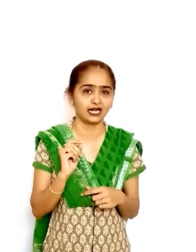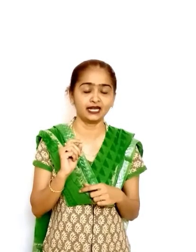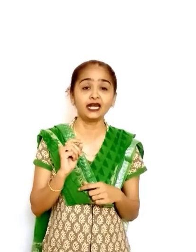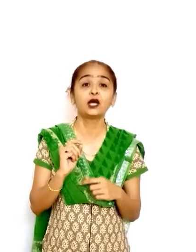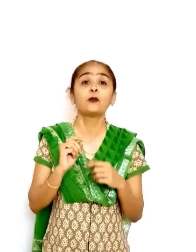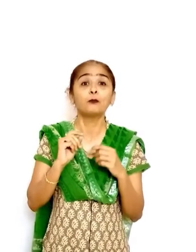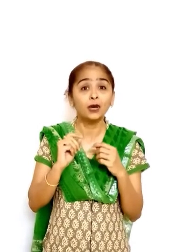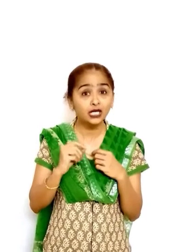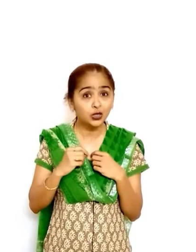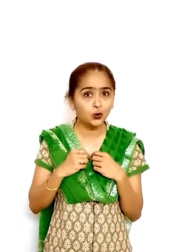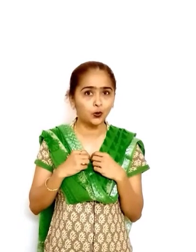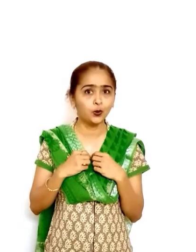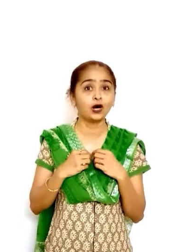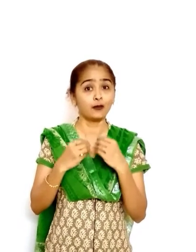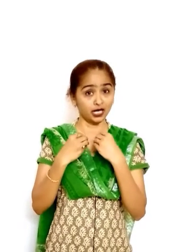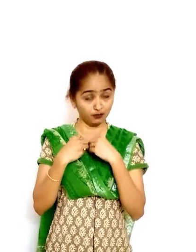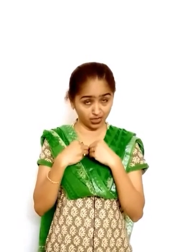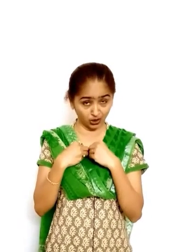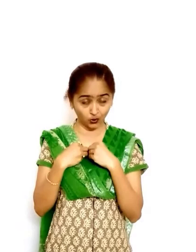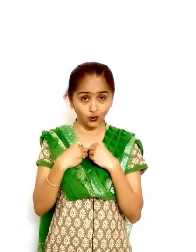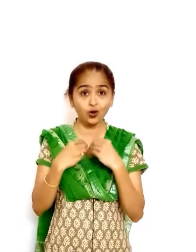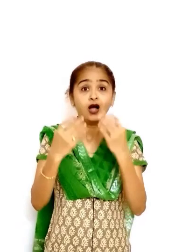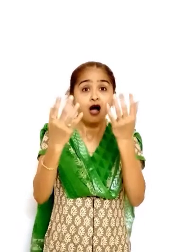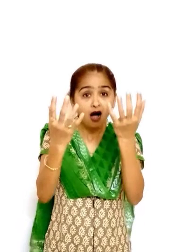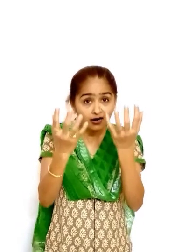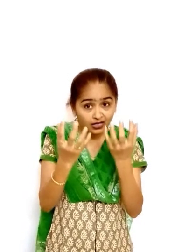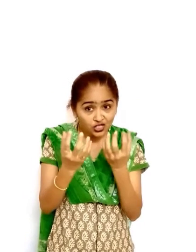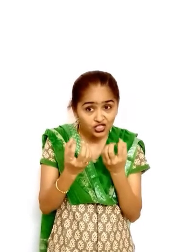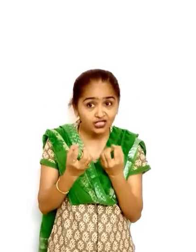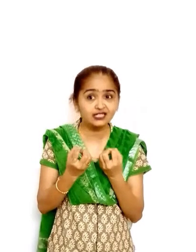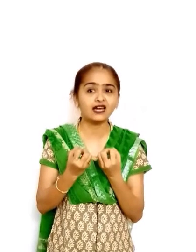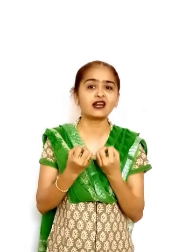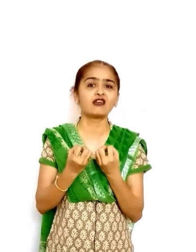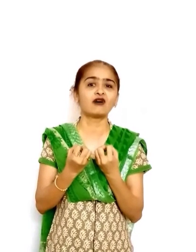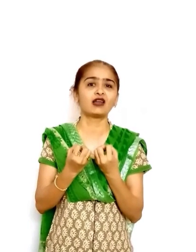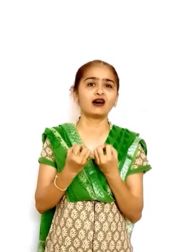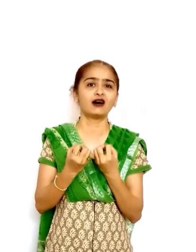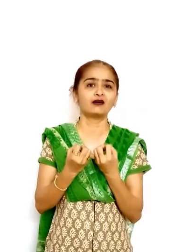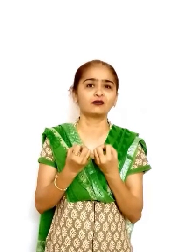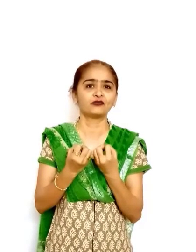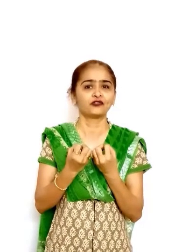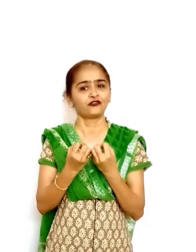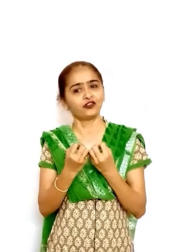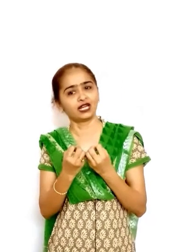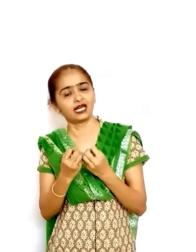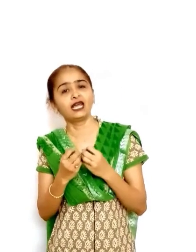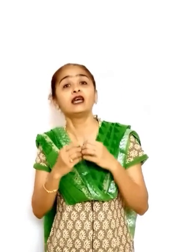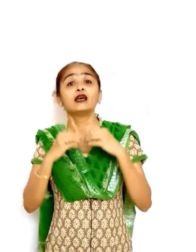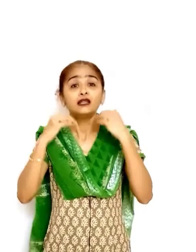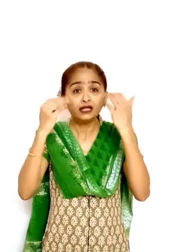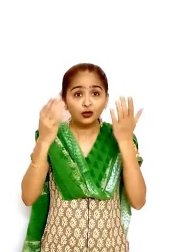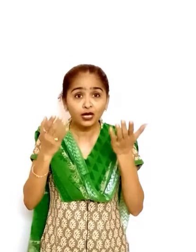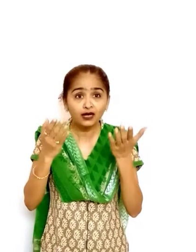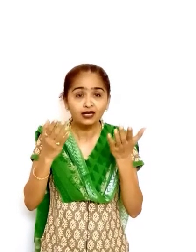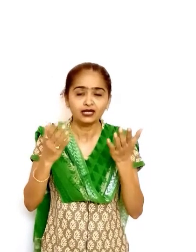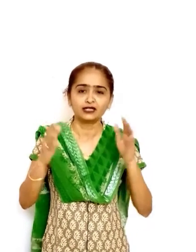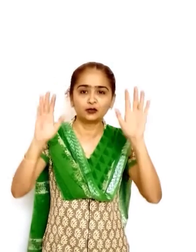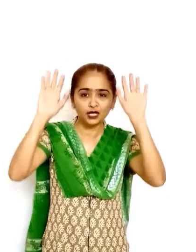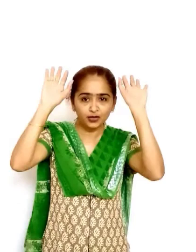यानि मन को, हमारे मन को आकर्षित करने वाला। फिर है निर्भर। निर्भर